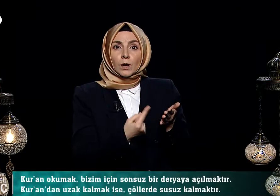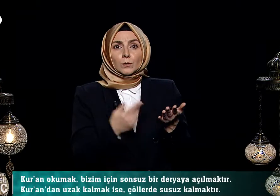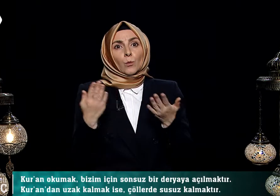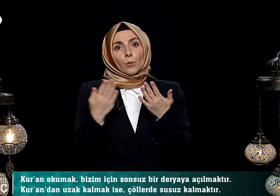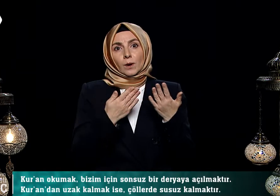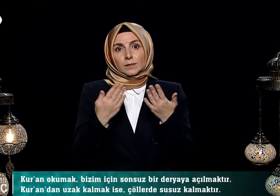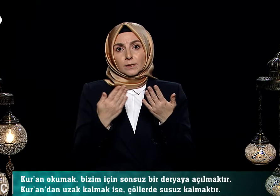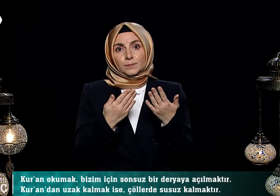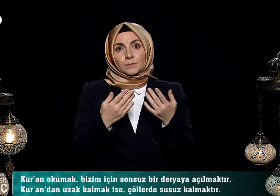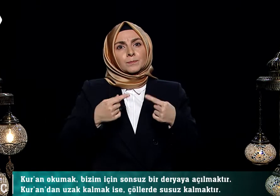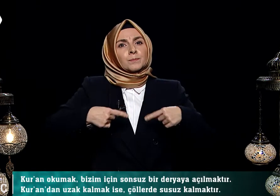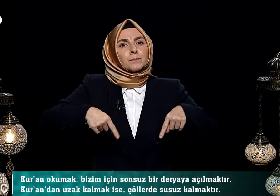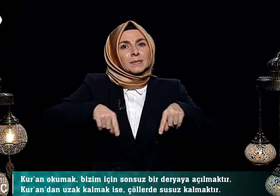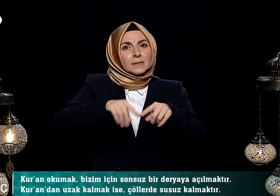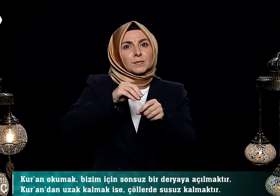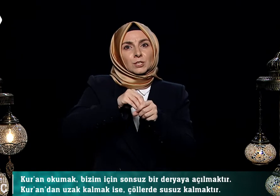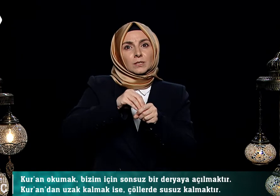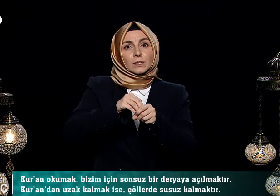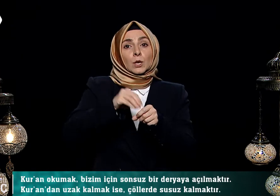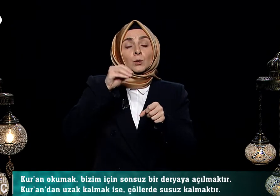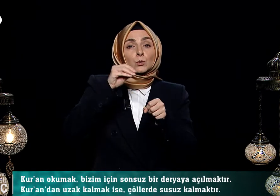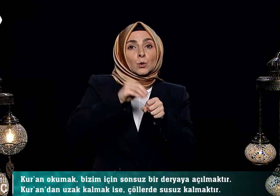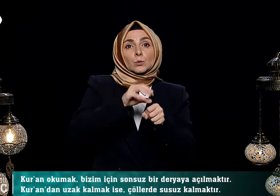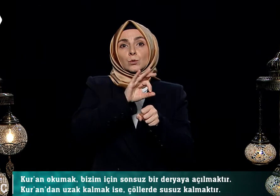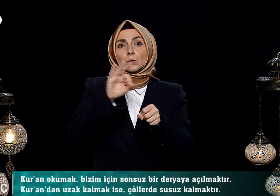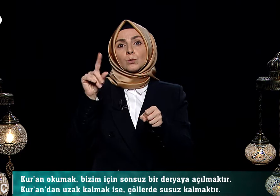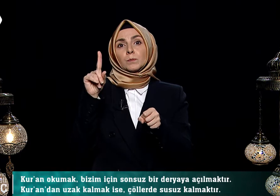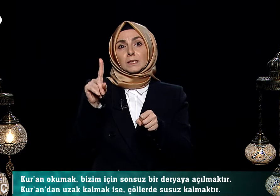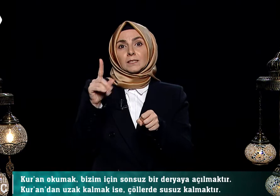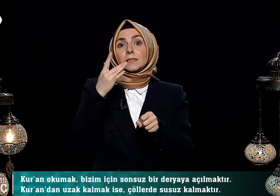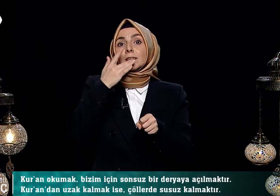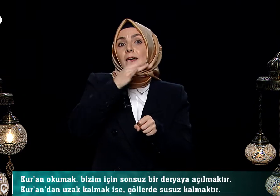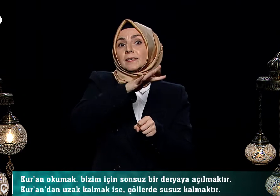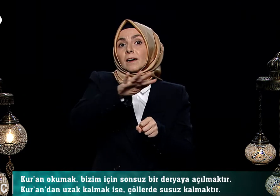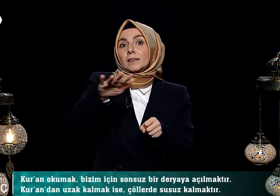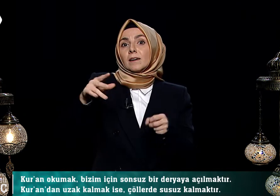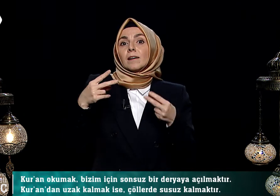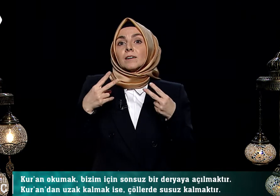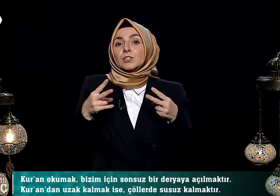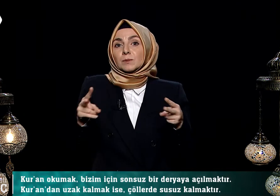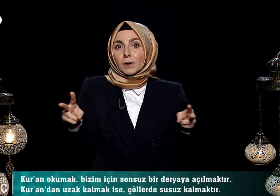Kur'an okumak bizim için sonsuz bir deryaya